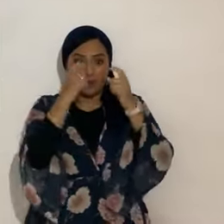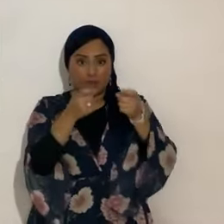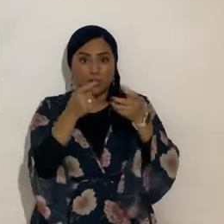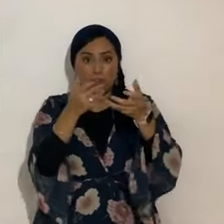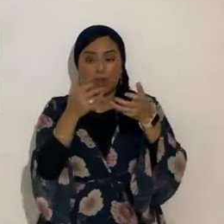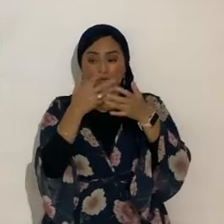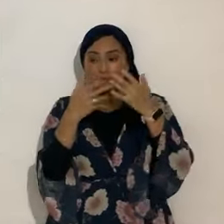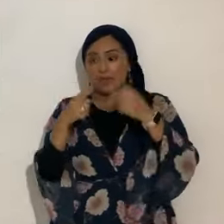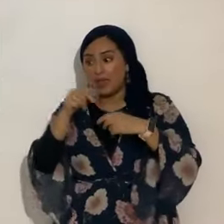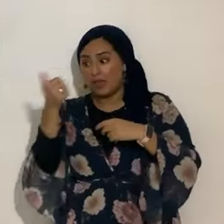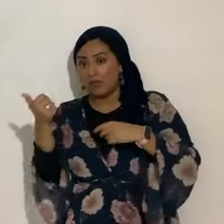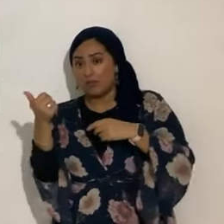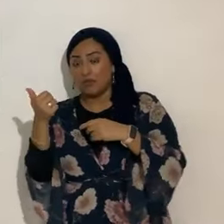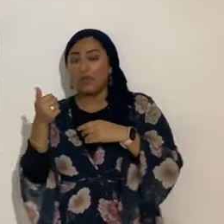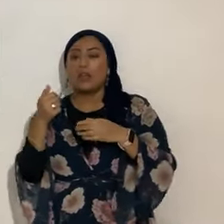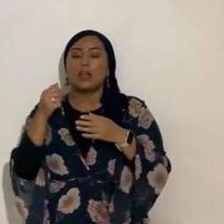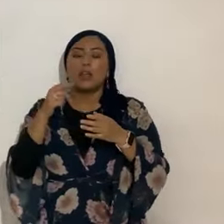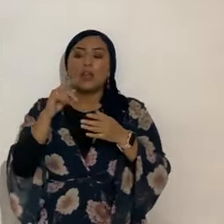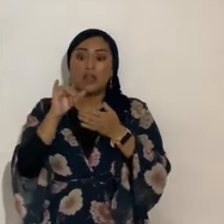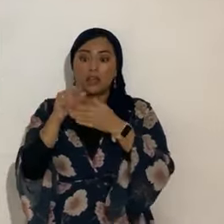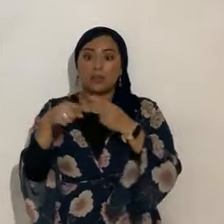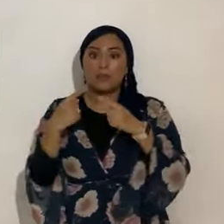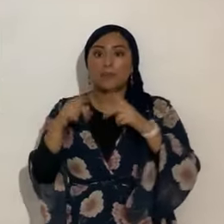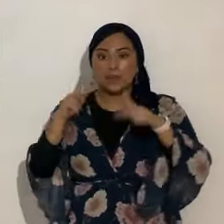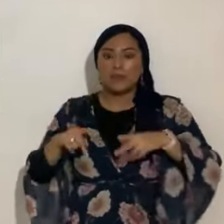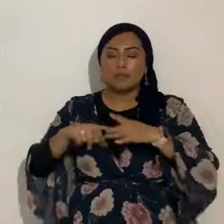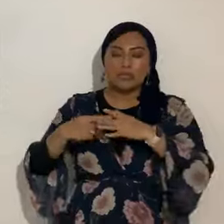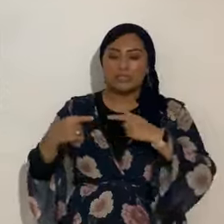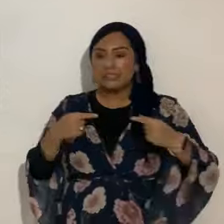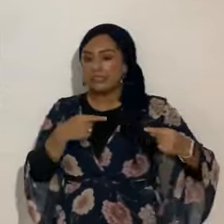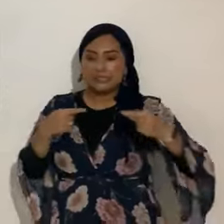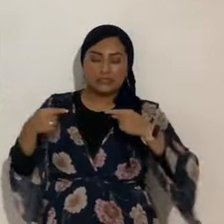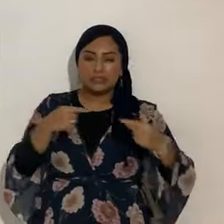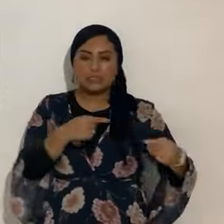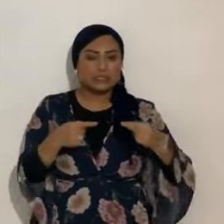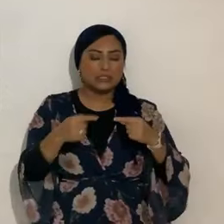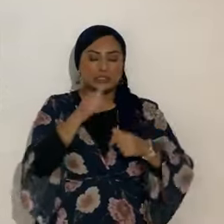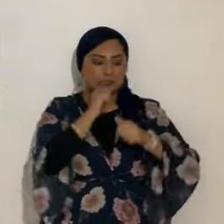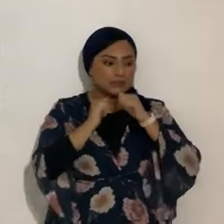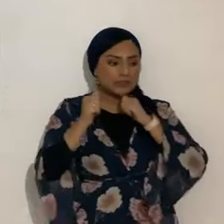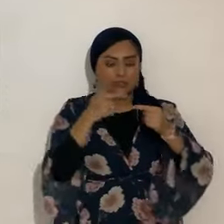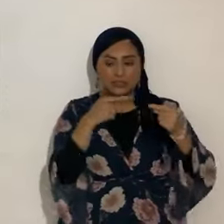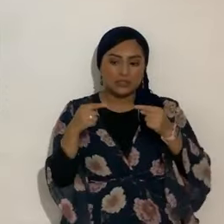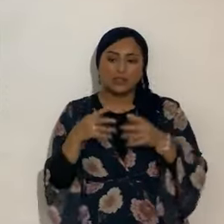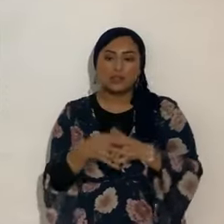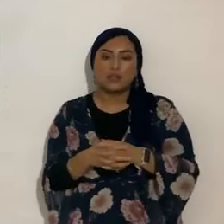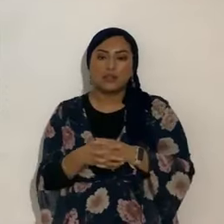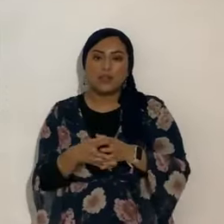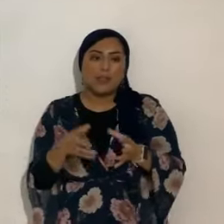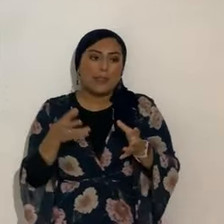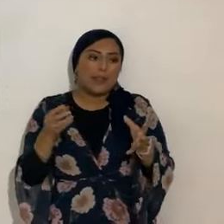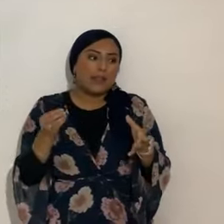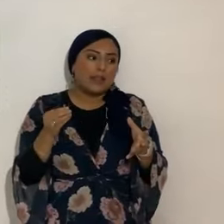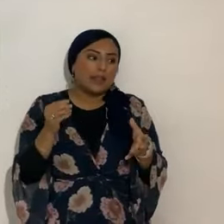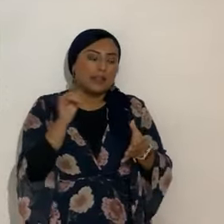otra cosa, decías, y entonces es cuando la persona empieza a luchar contra ella misma, y eso es